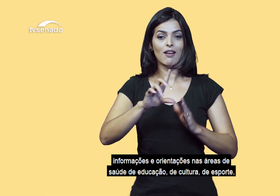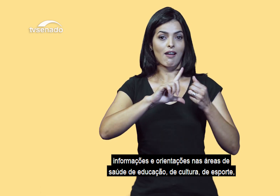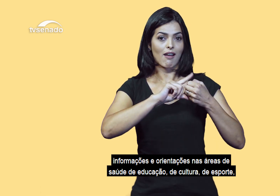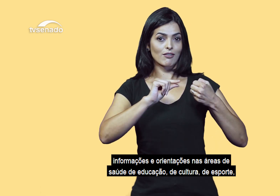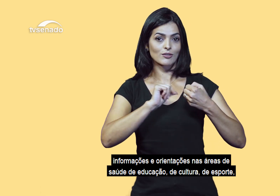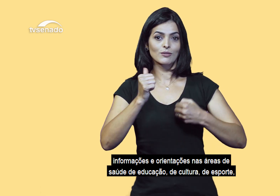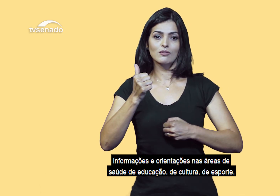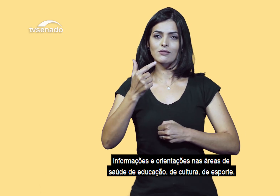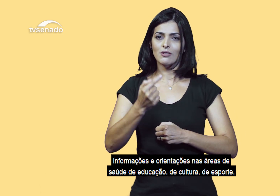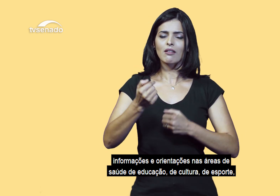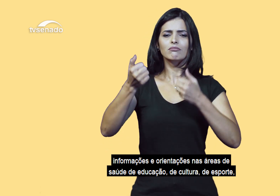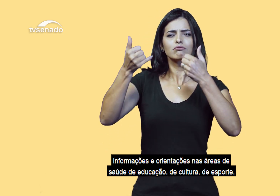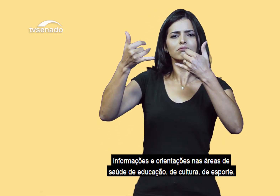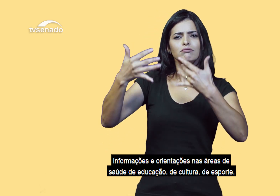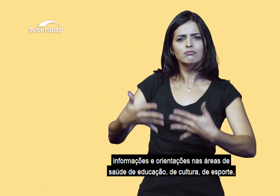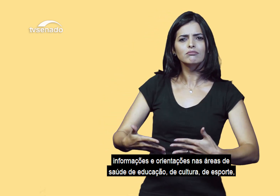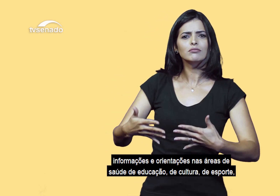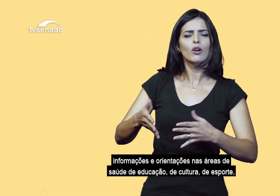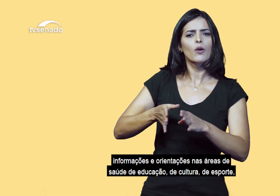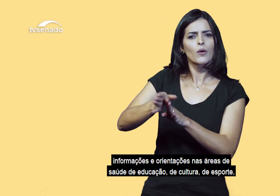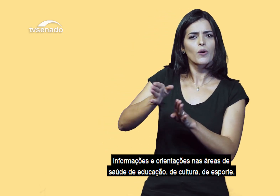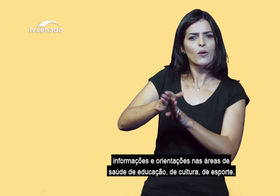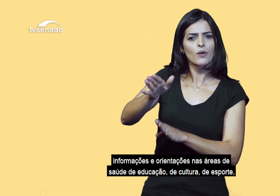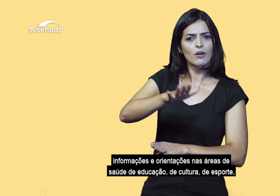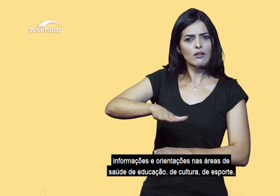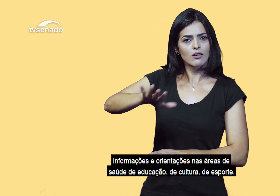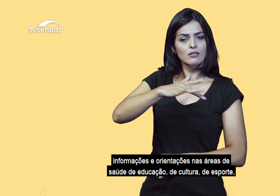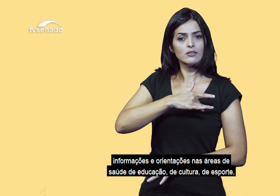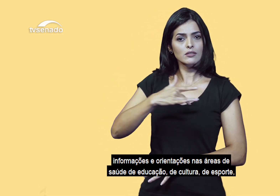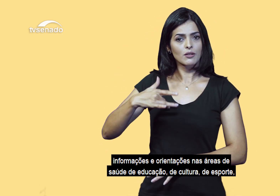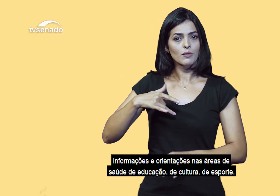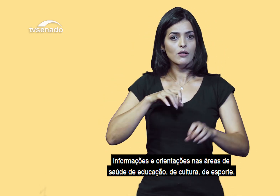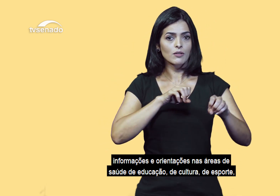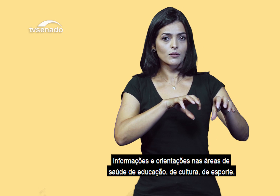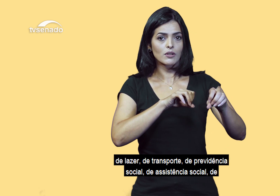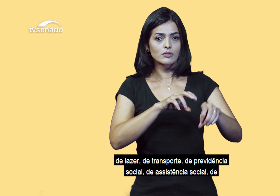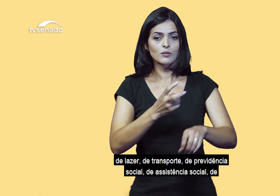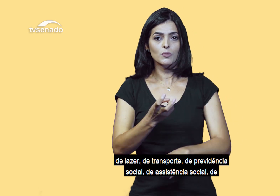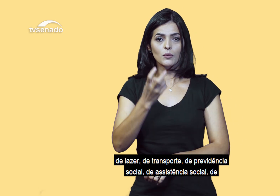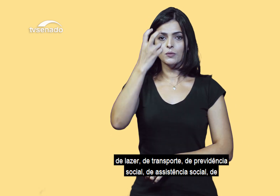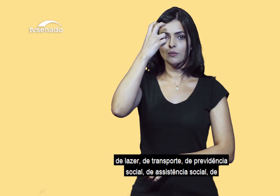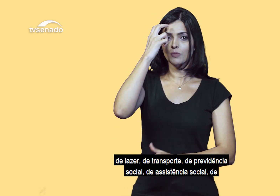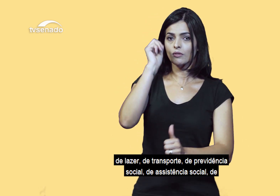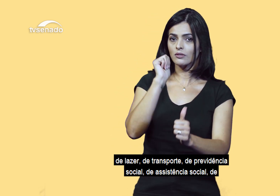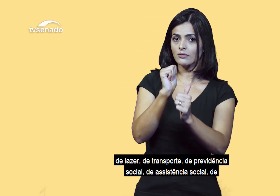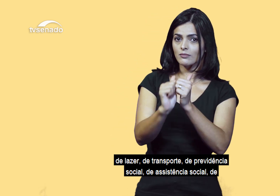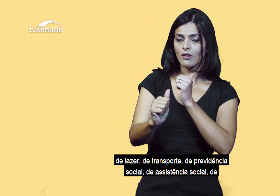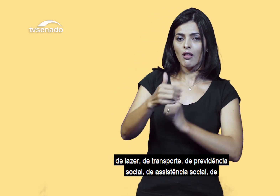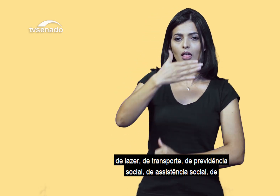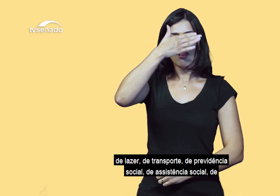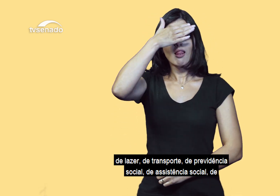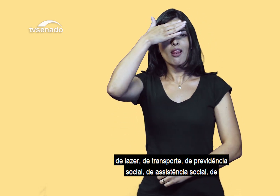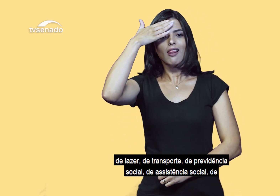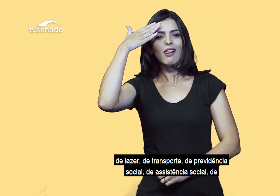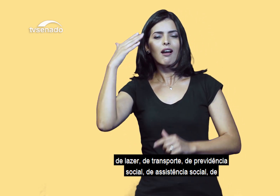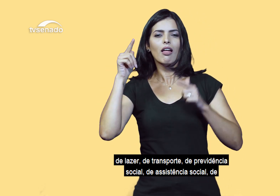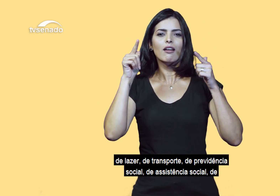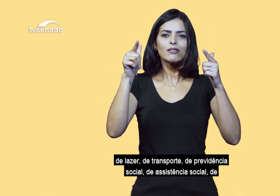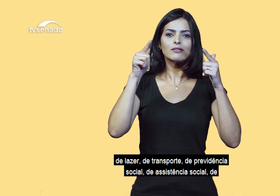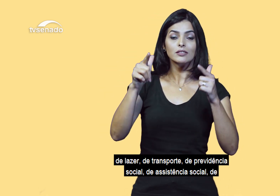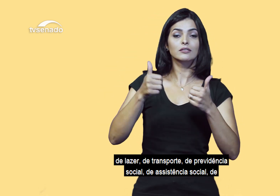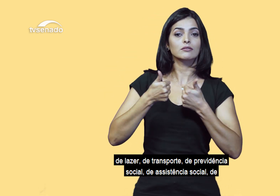orientações nas áreas de saúde, de educação, de cultura, de esporte, de lazer, de